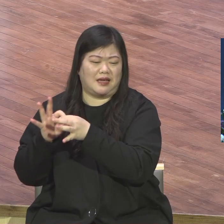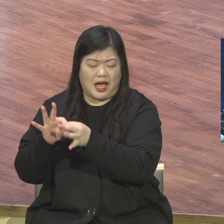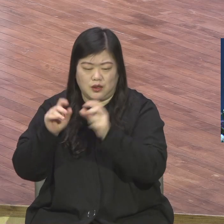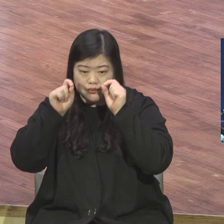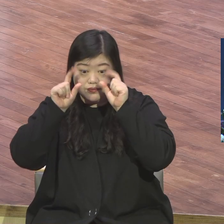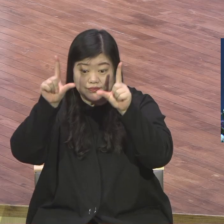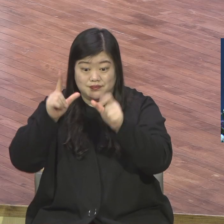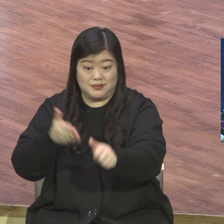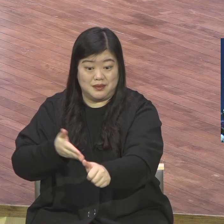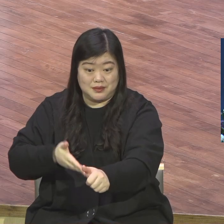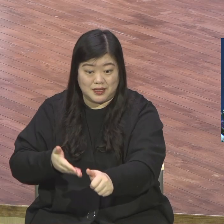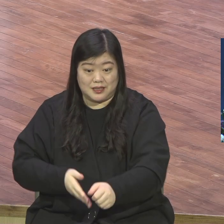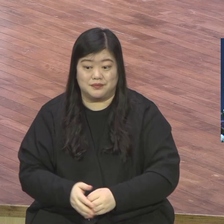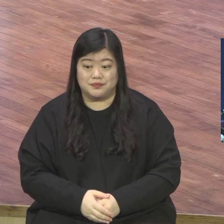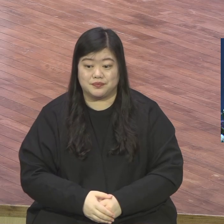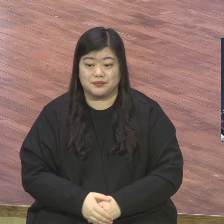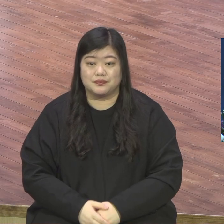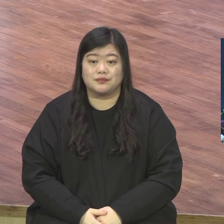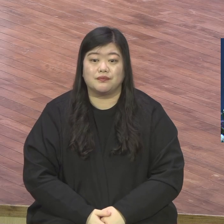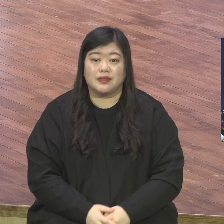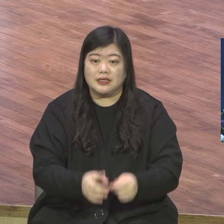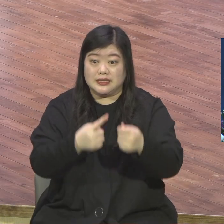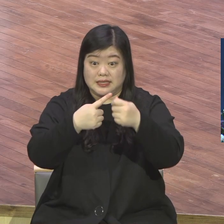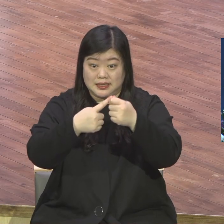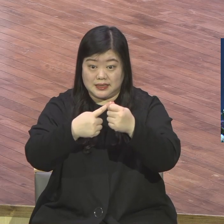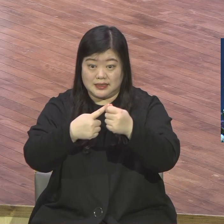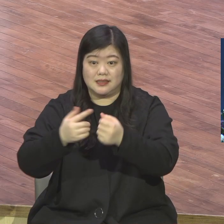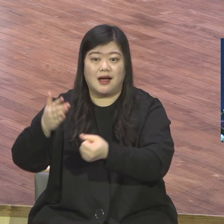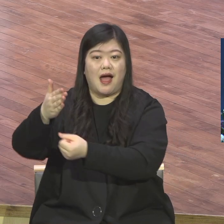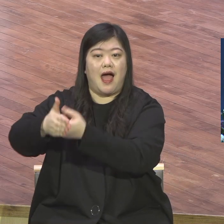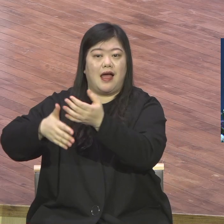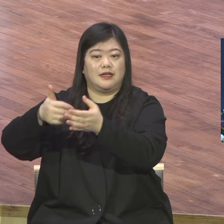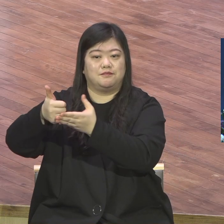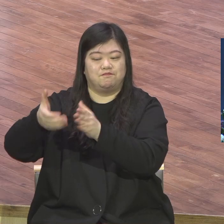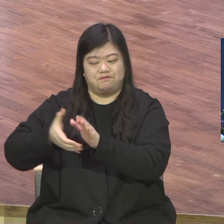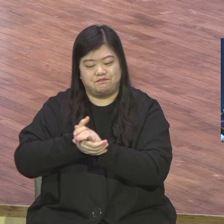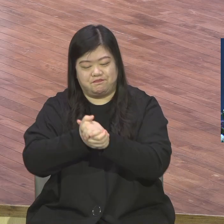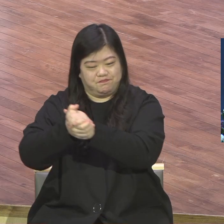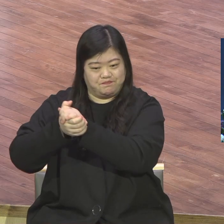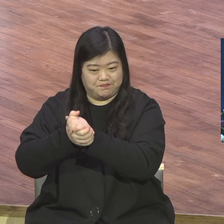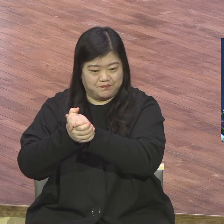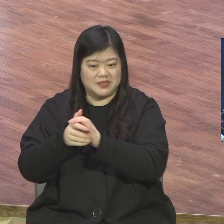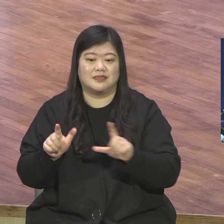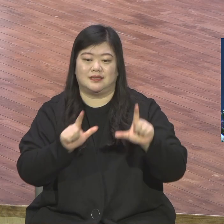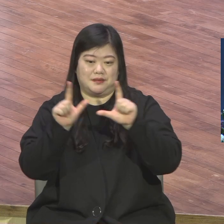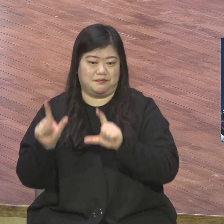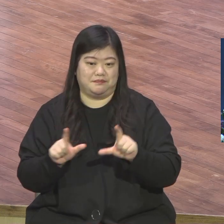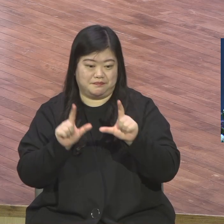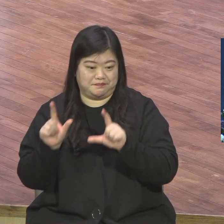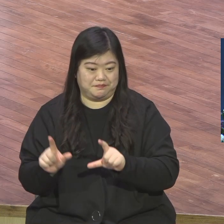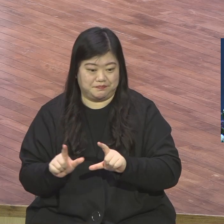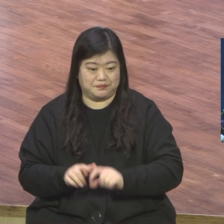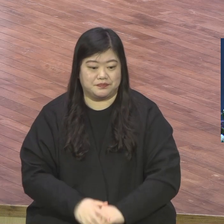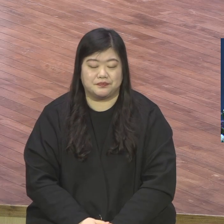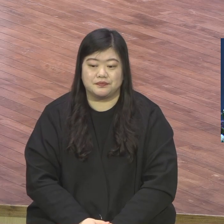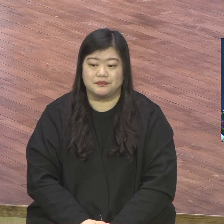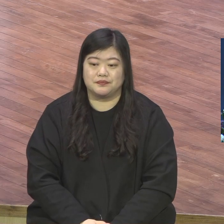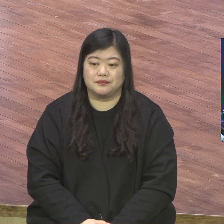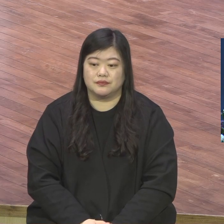첫째로 하나님과 화평하는 누리는 삶입니다. 하나님과 화평을 어떻게